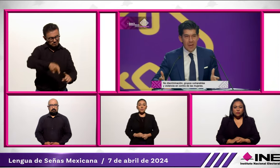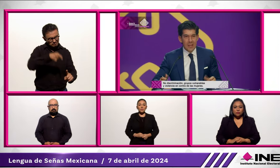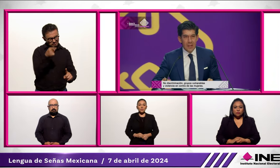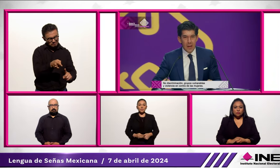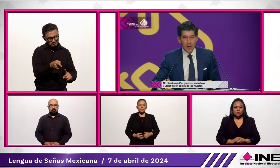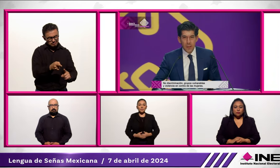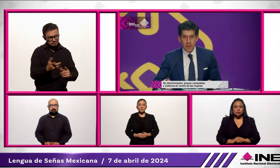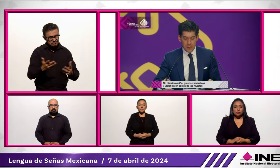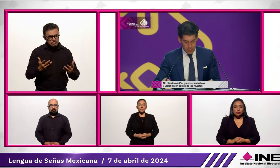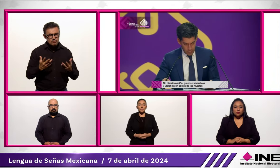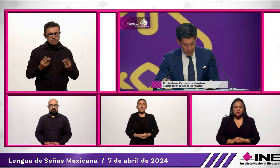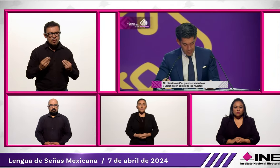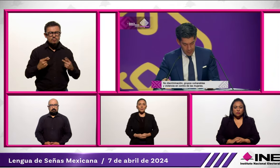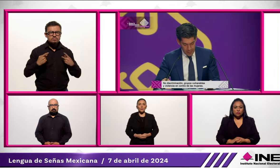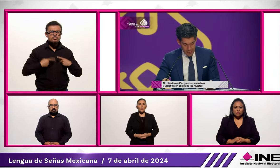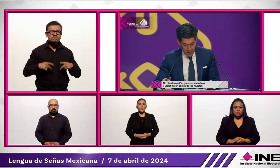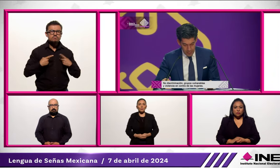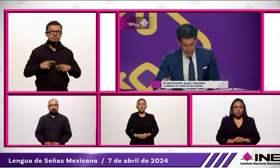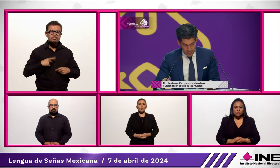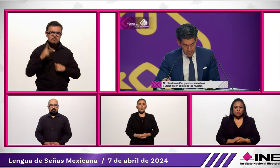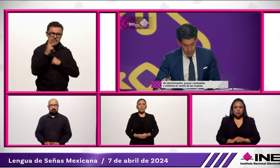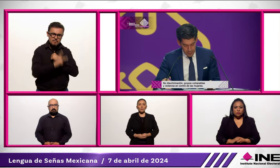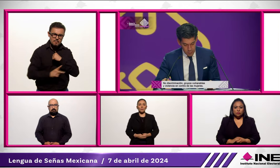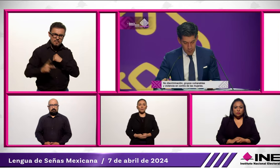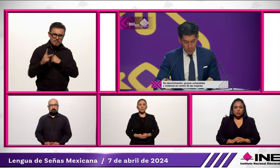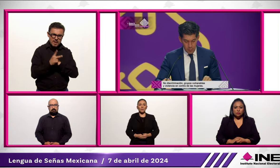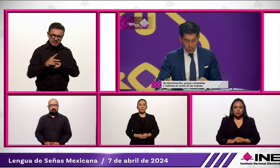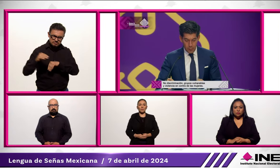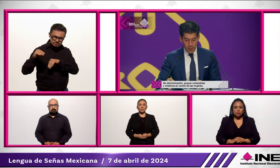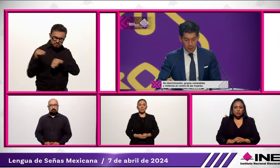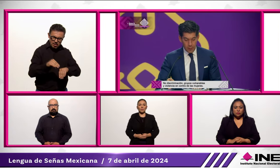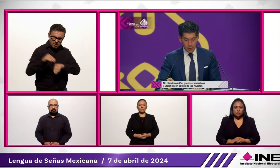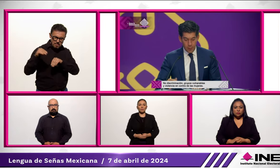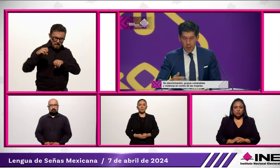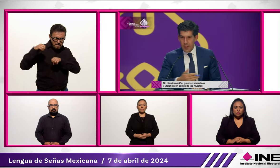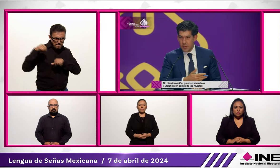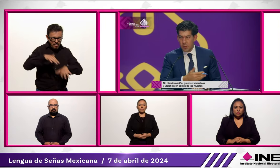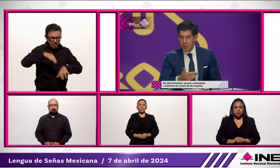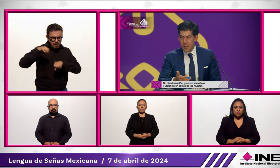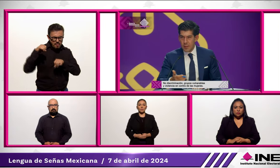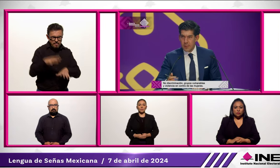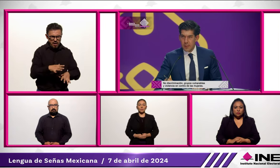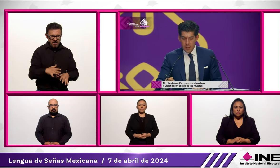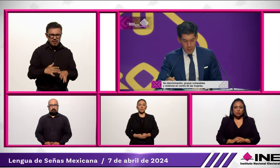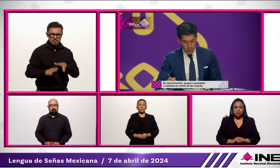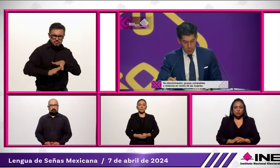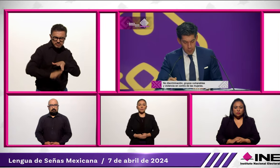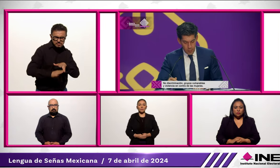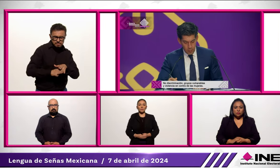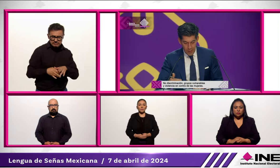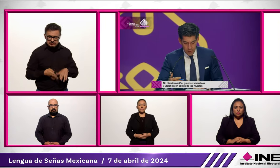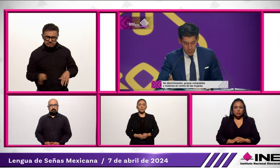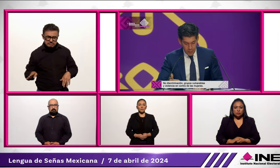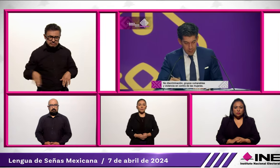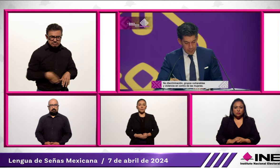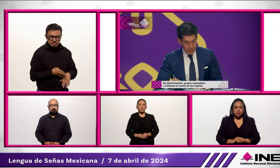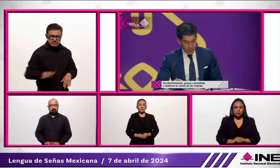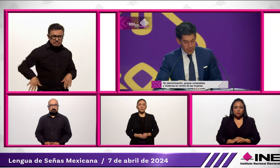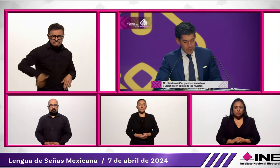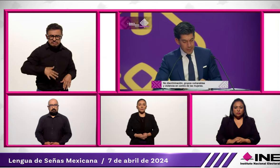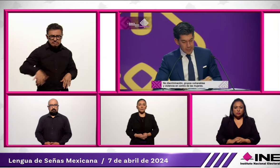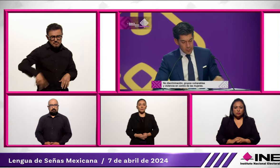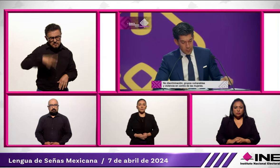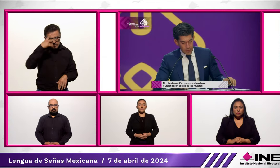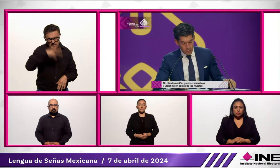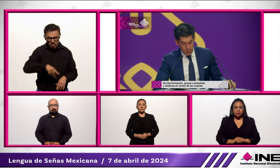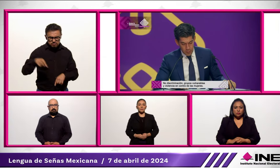Muchos migrantes literalmente se juegan la vida en su camino por México. Hace unos días se cumplió un año ya de la